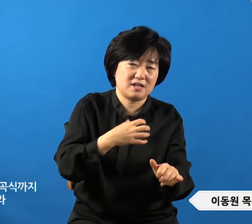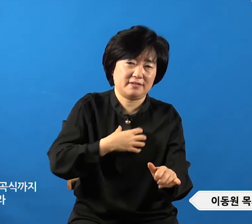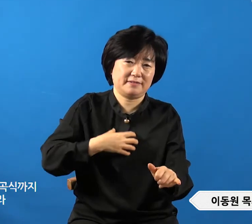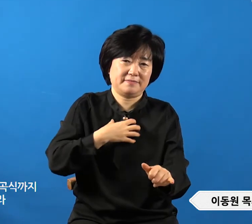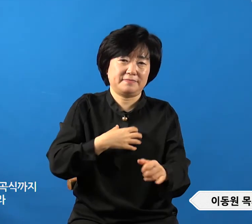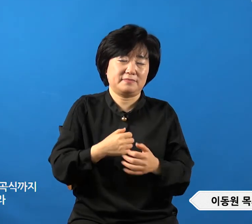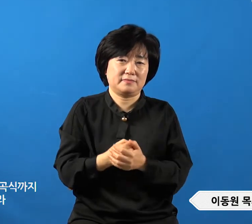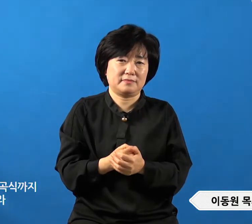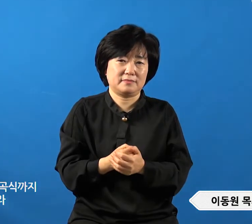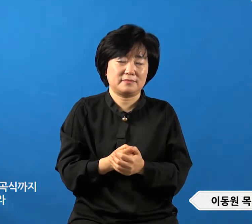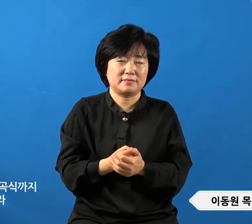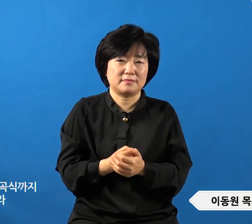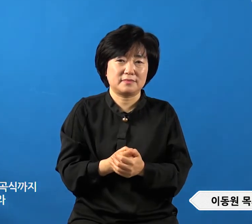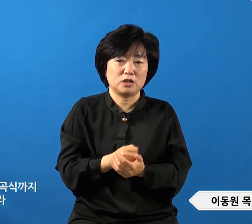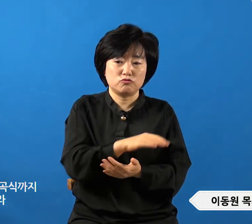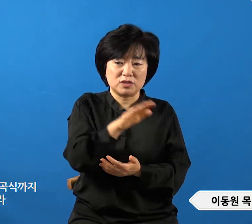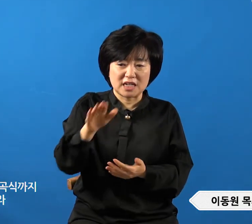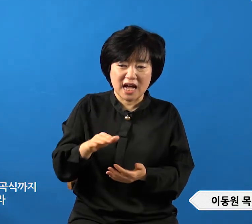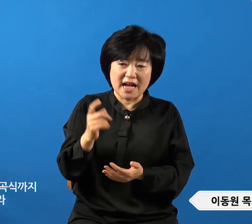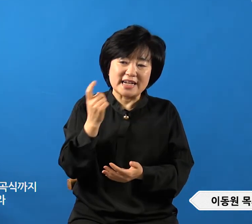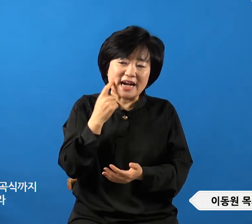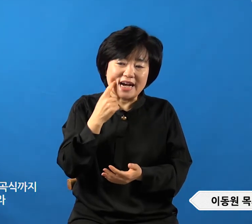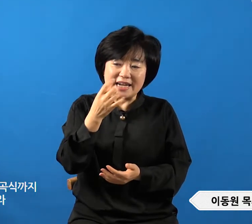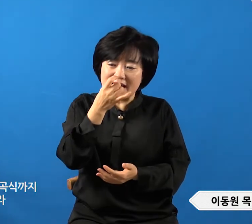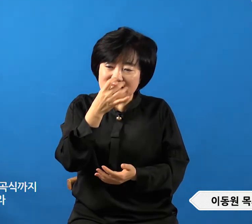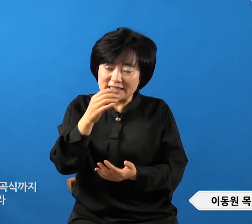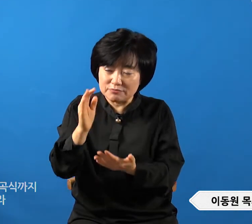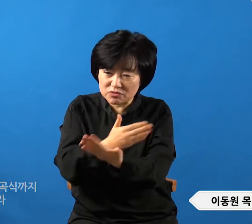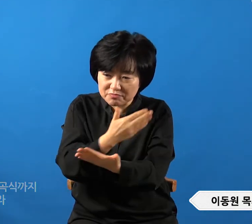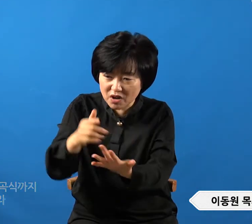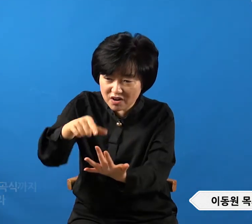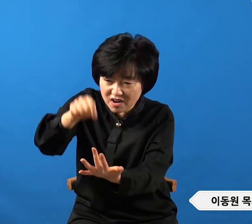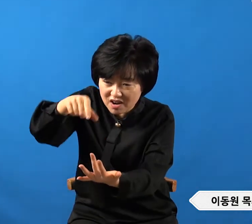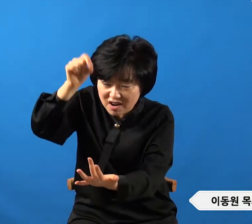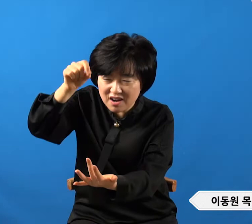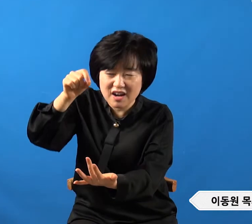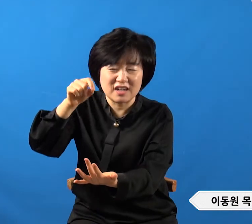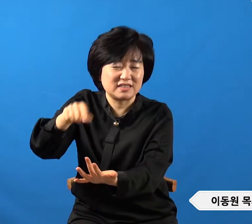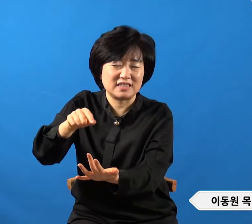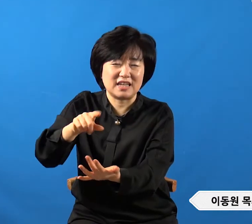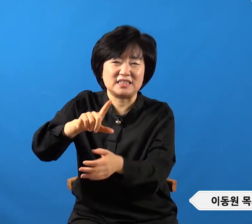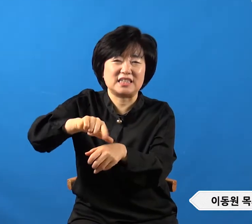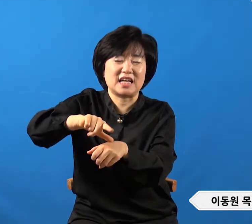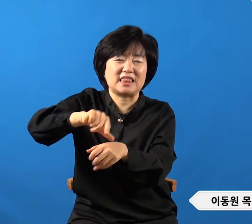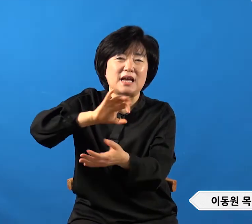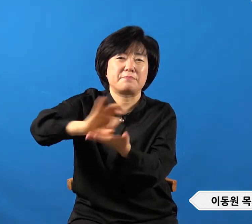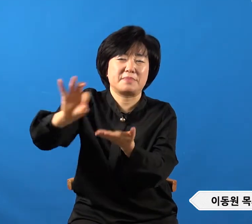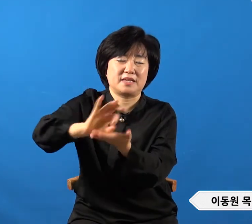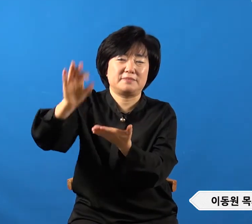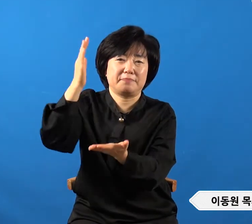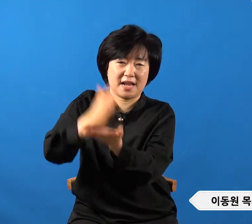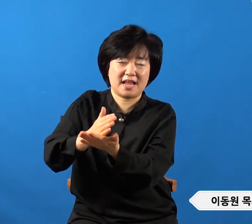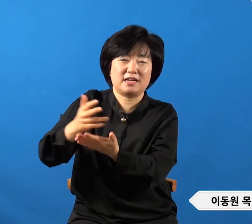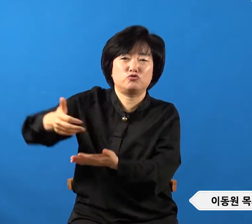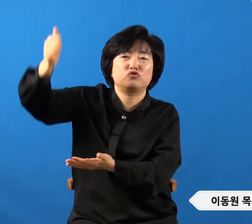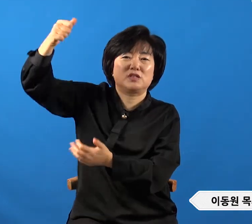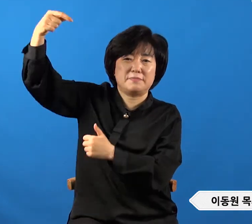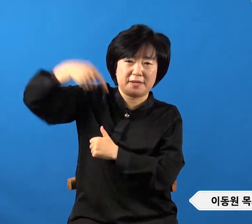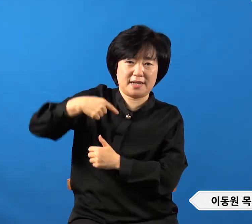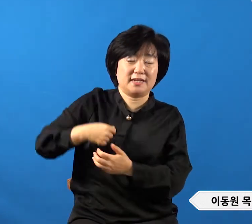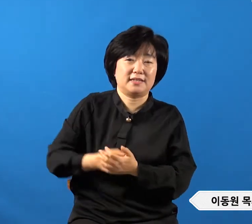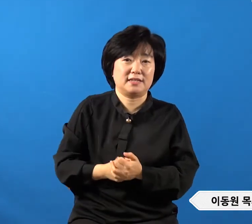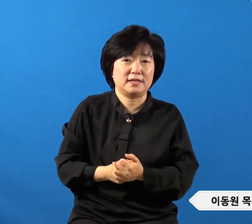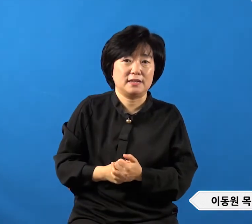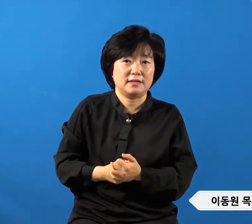여기 가라지 분별에 우리가 시간 낭비를 하지 말아야 할 이유, 주님이 말씀하십니다. 가장 중요한 이유는